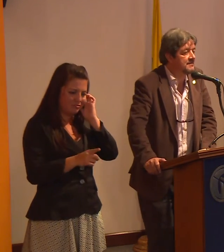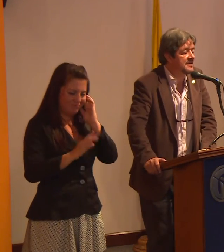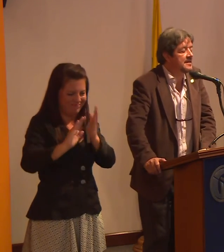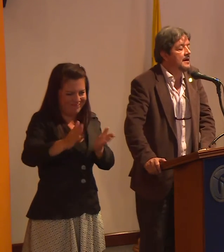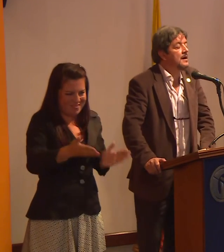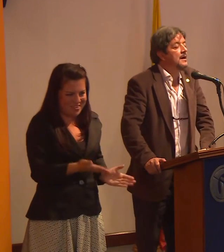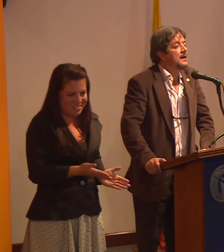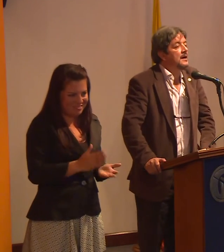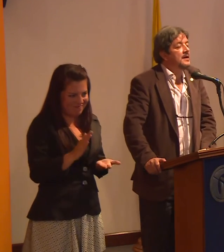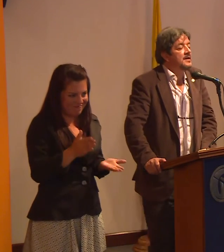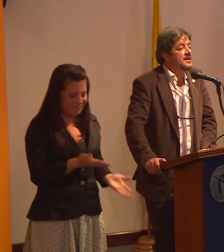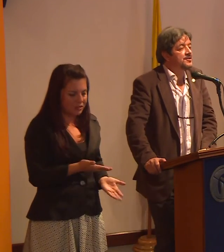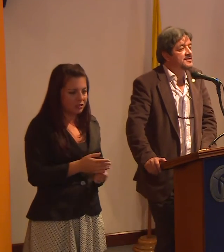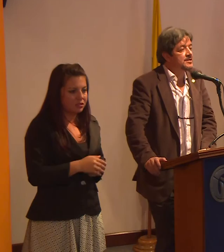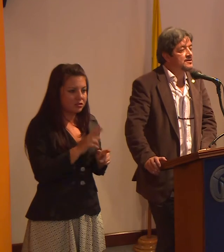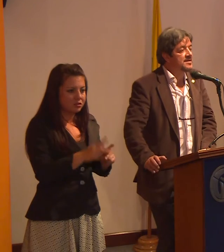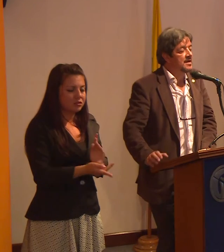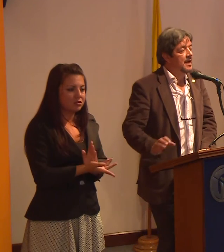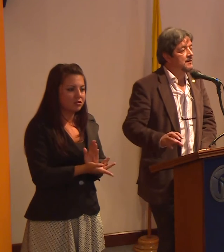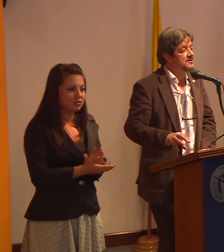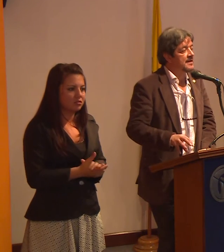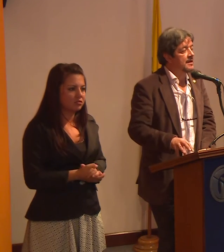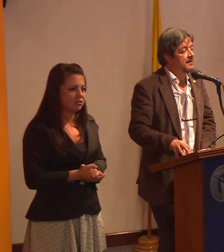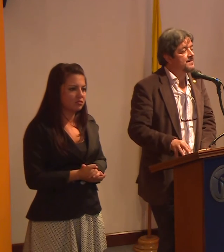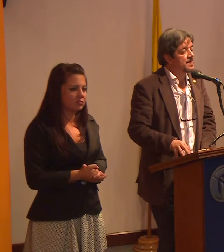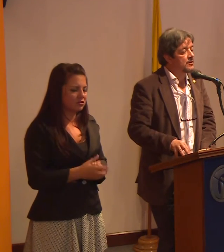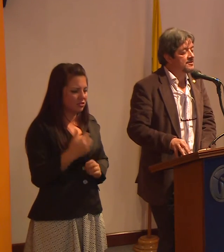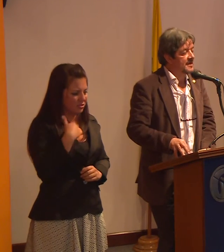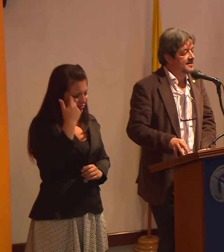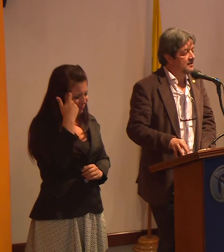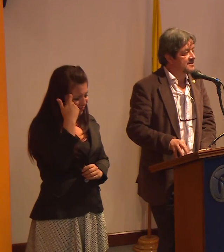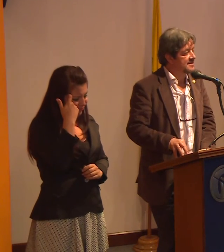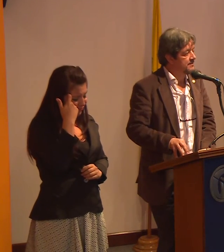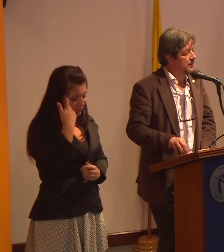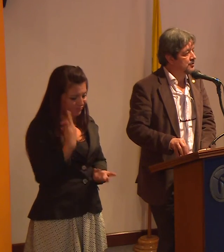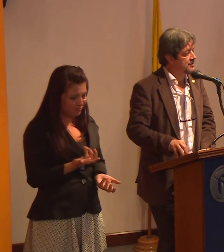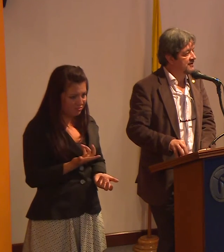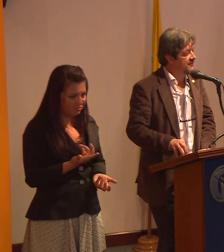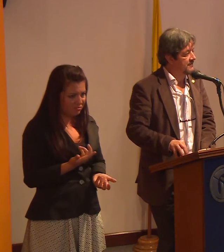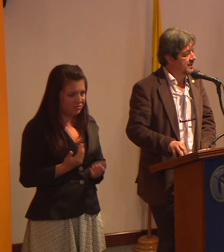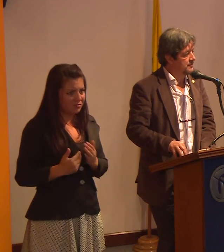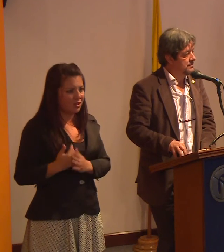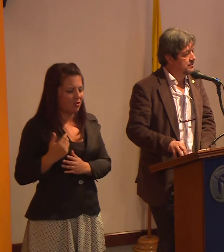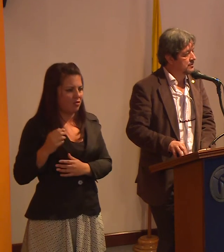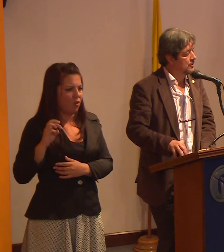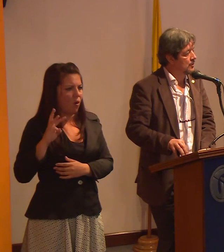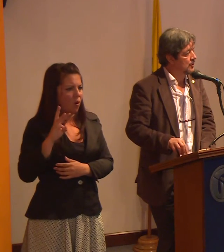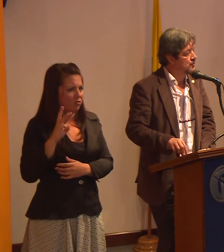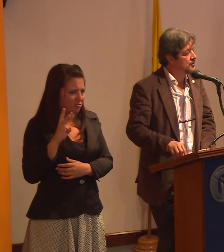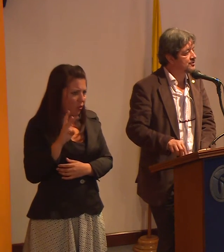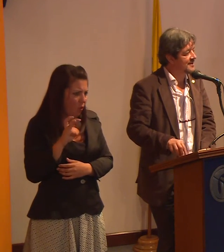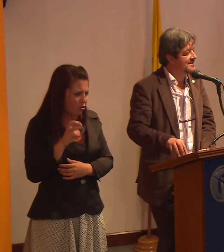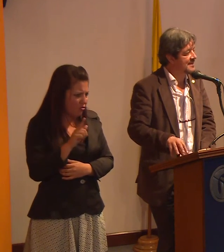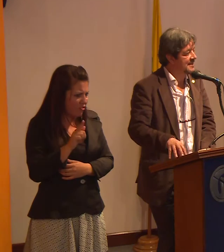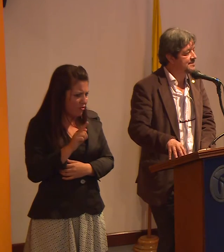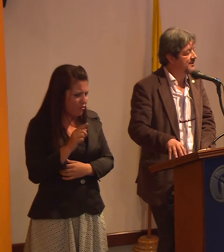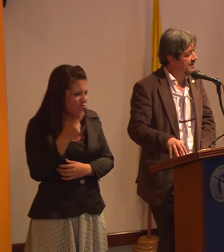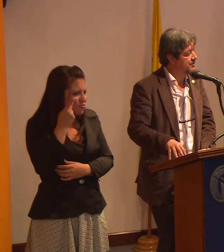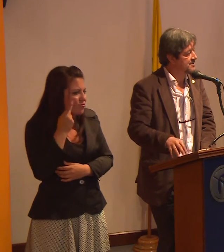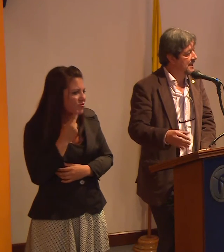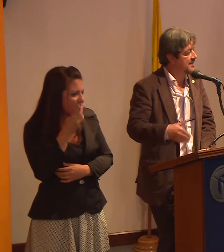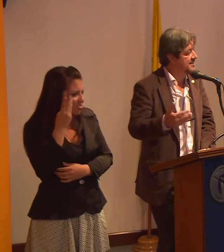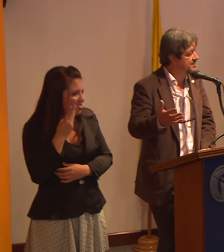recepción de bienvenida, y entonces considerábamos que contratarlos desde el 8 de febrero, con